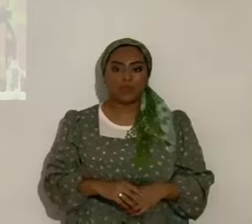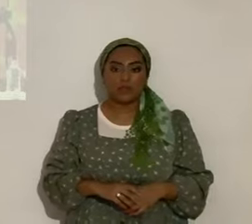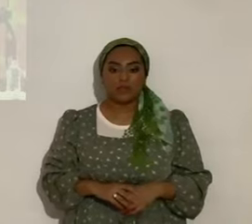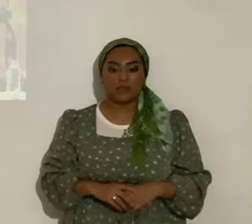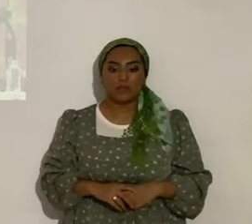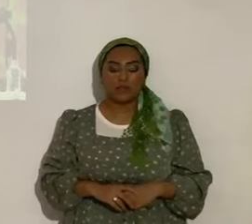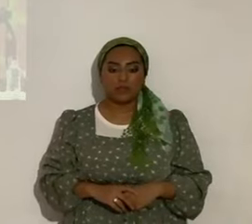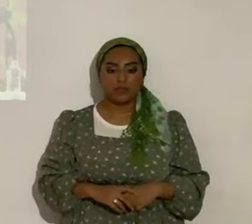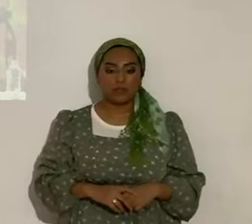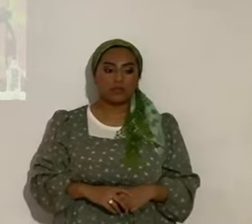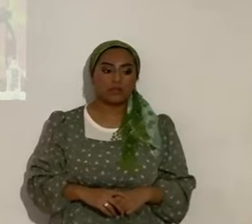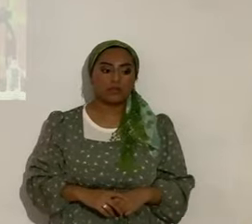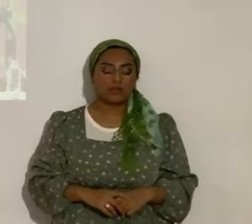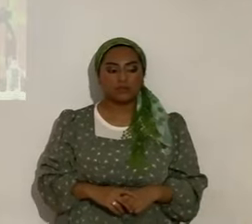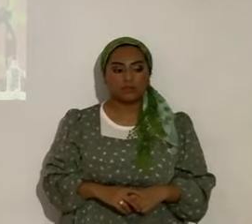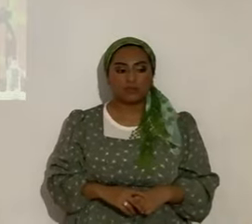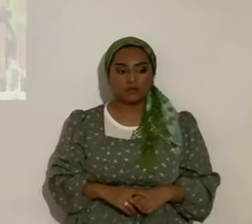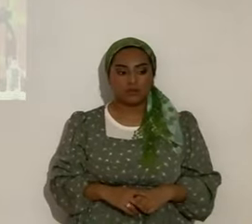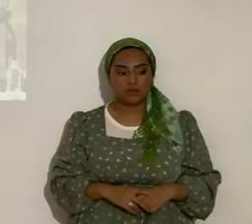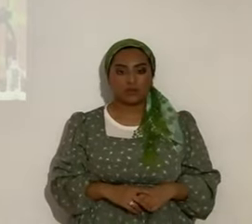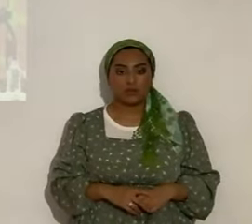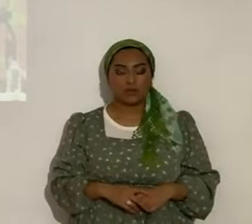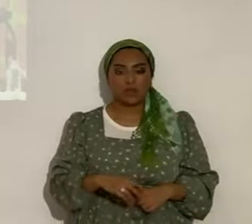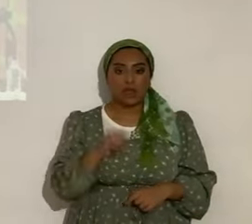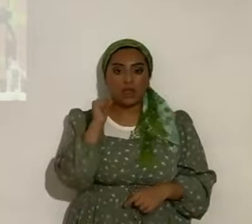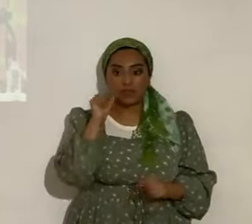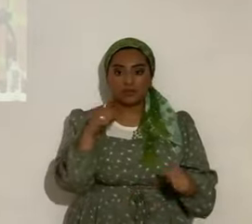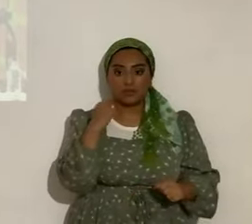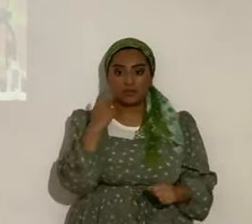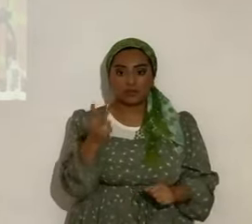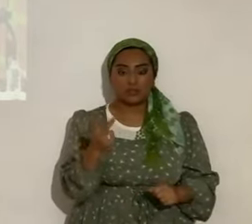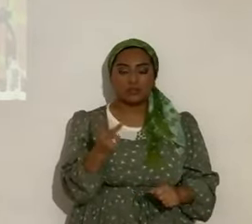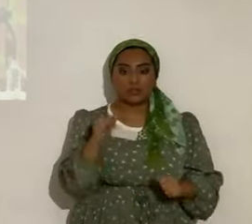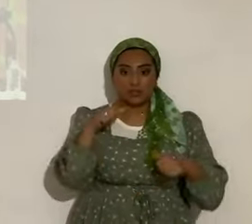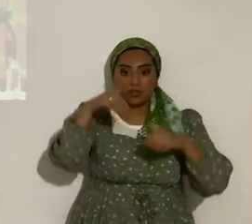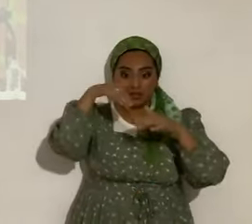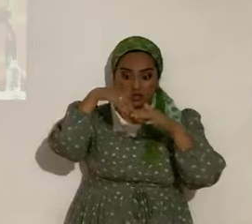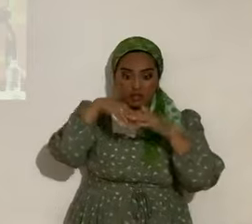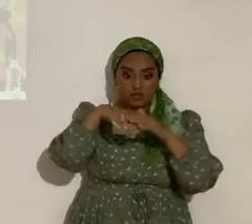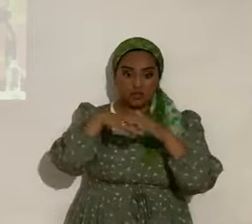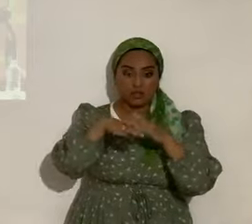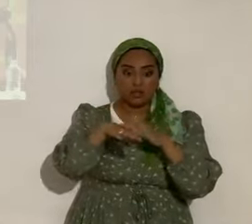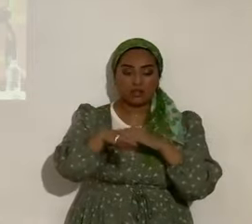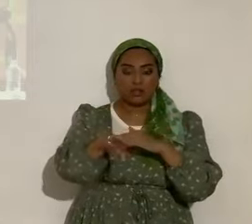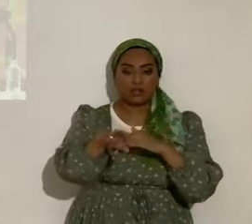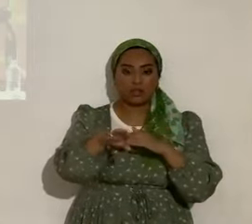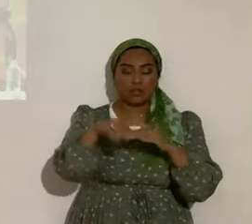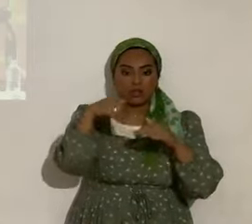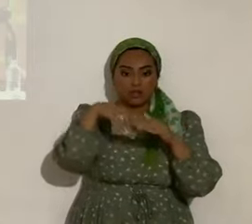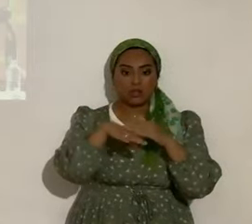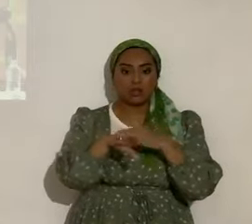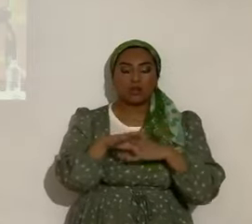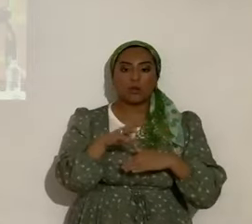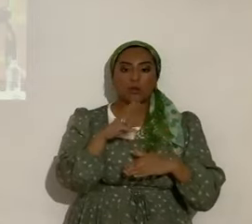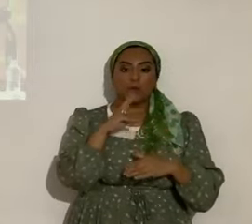todos, o los que pudo ver Adán, él podía sumergirse sumergirse a Adán en el